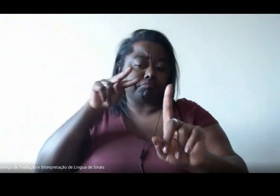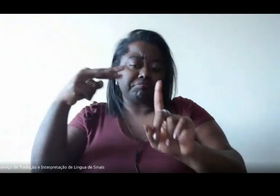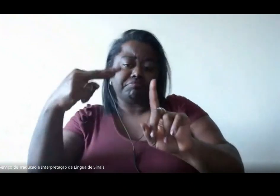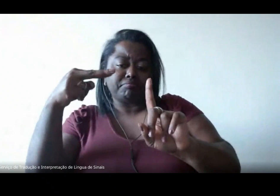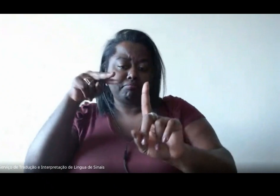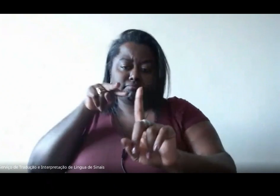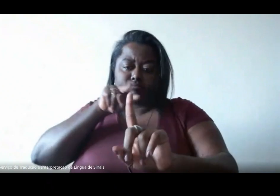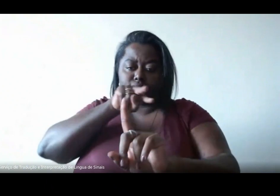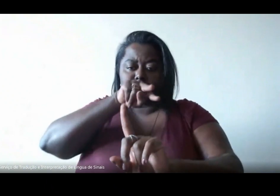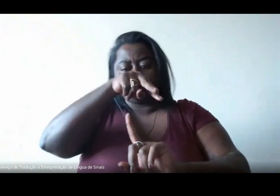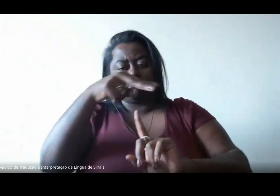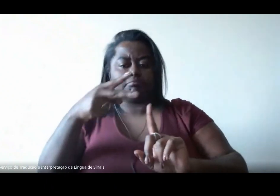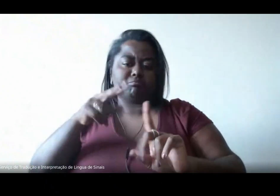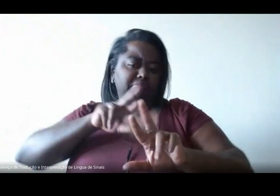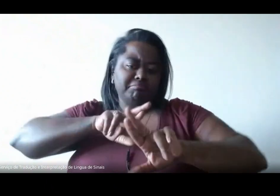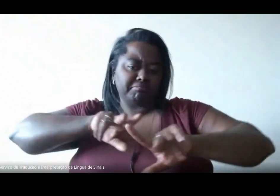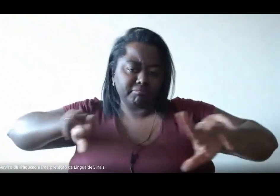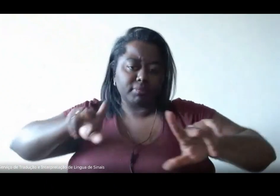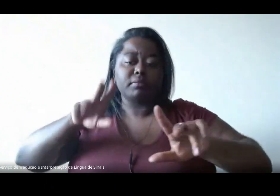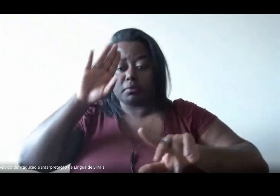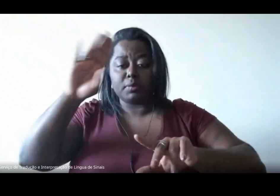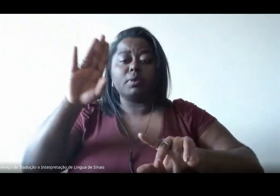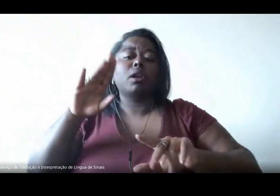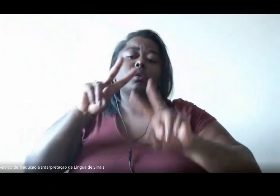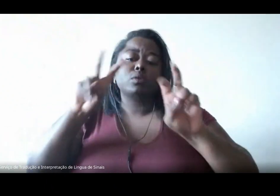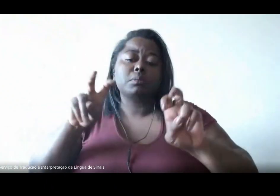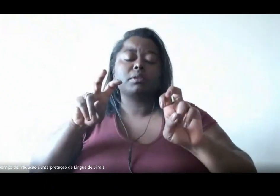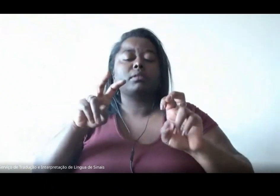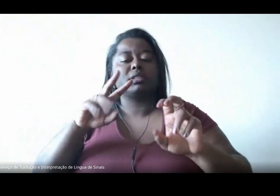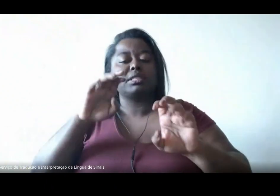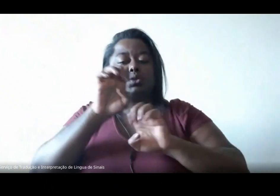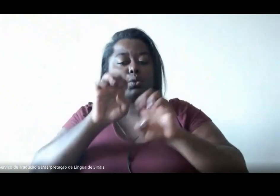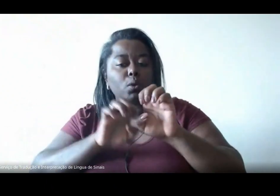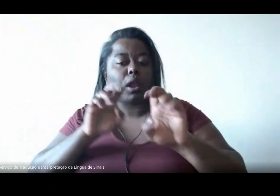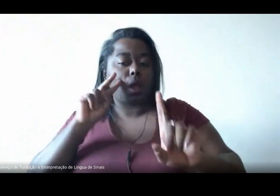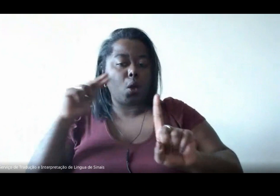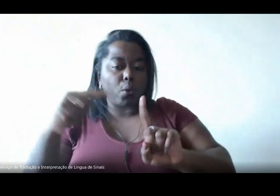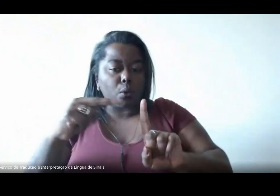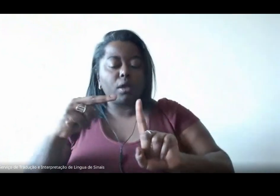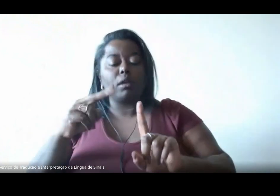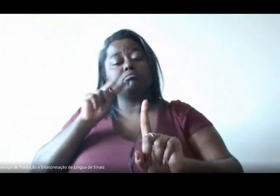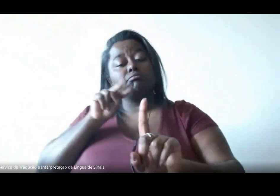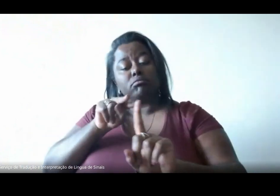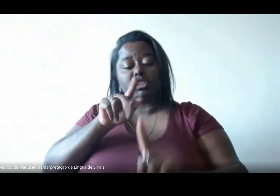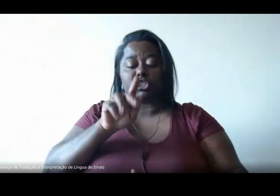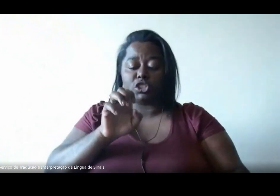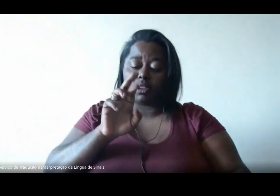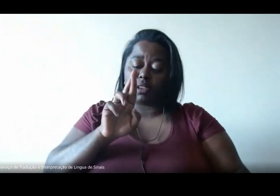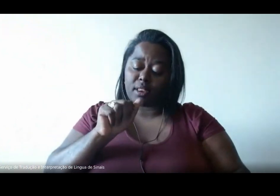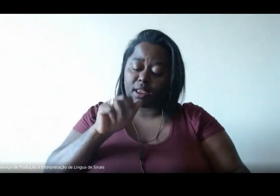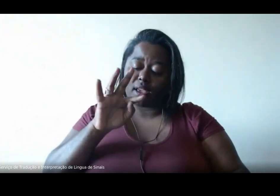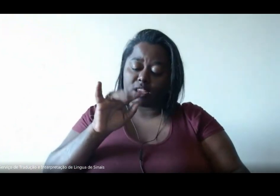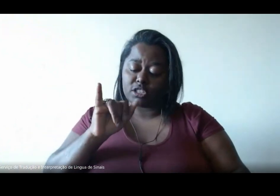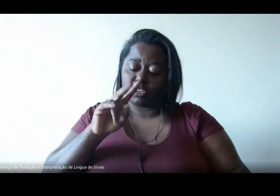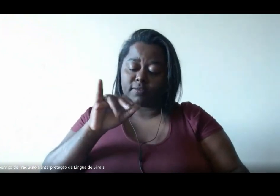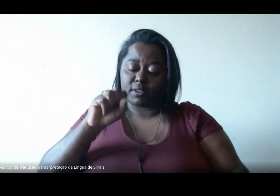da perspectiva que for, inclusive da perspectiva estrutural, né? Quem trabalha a partir do gerativismo, quem trabalha